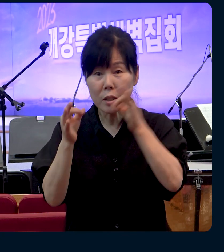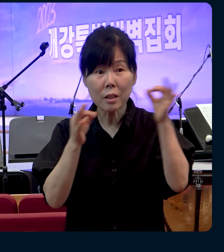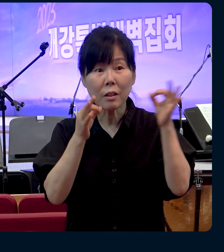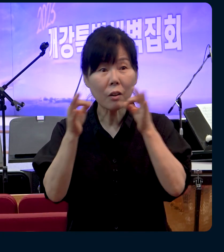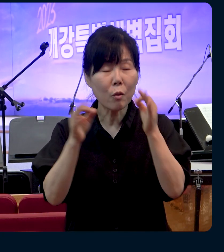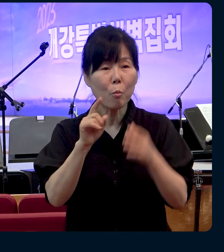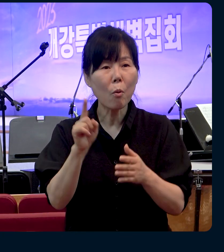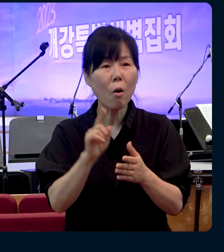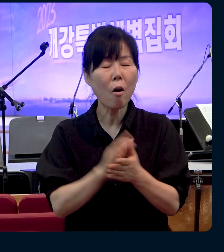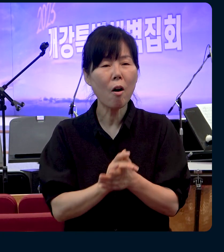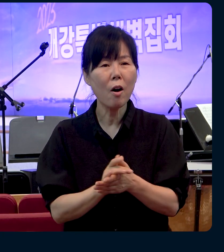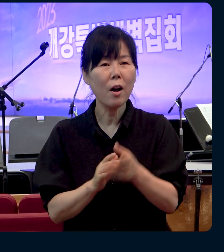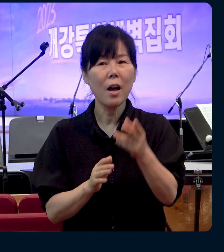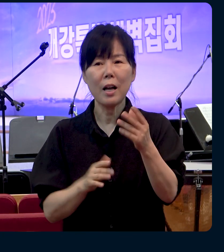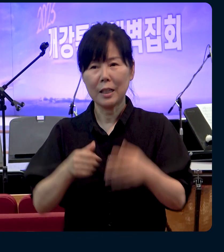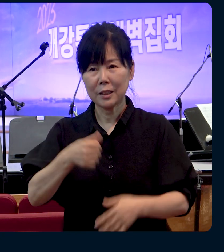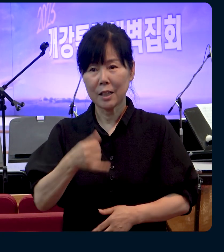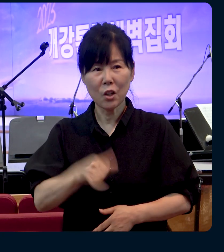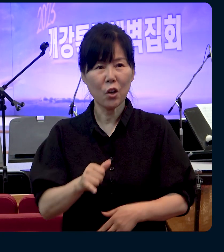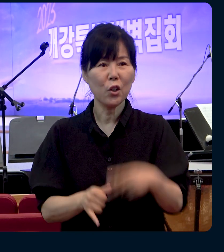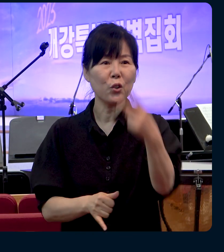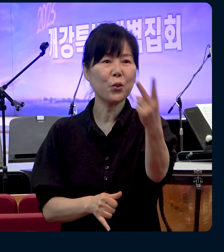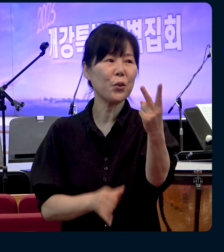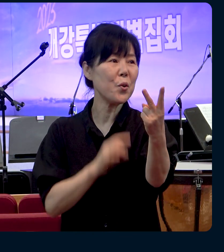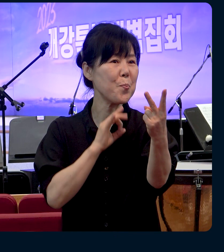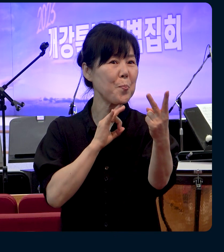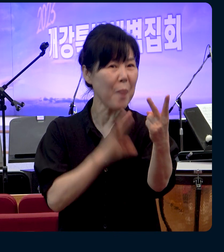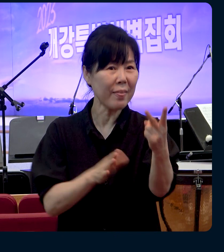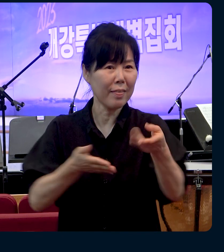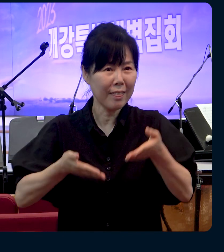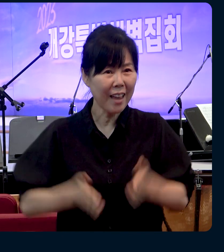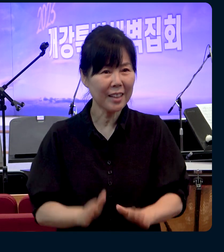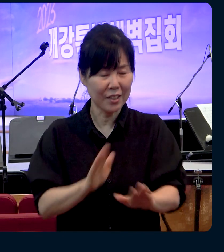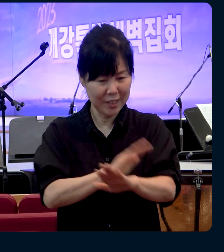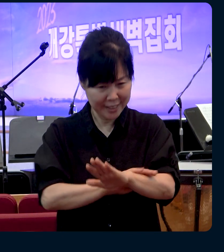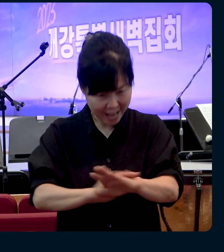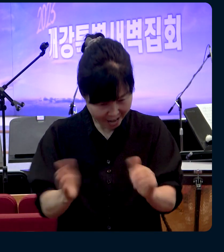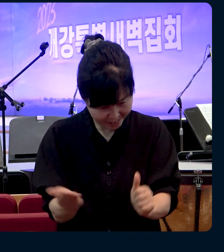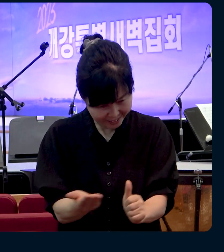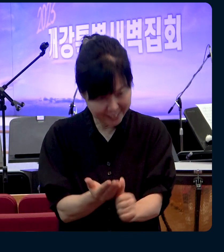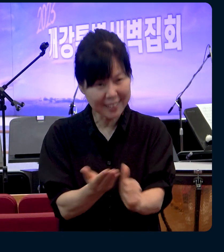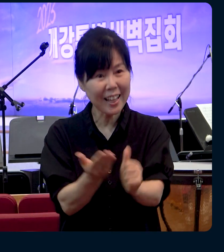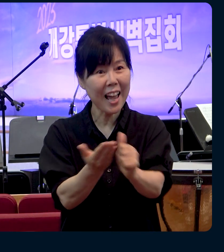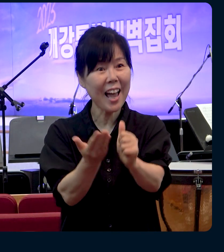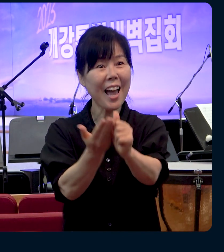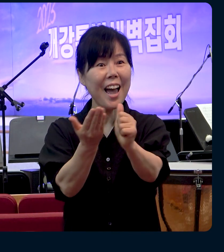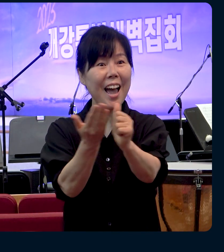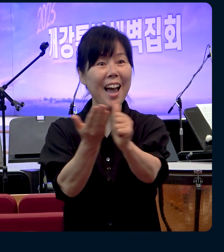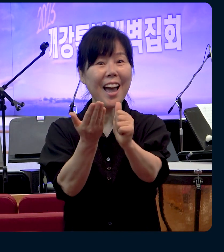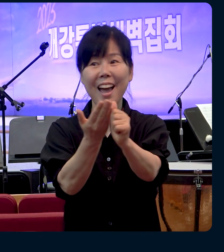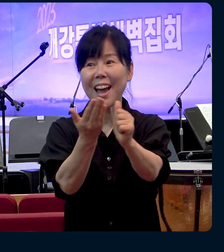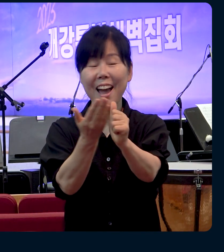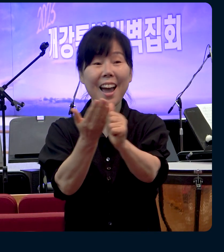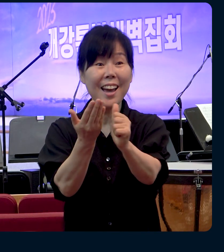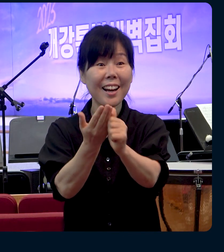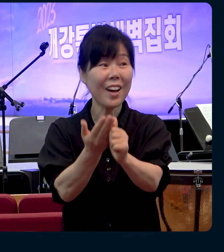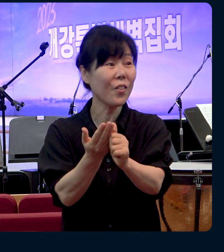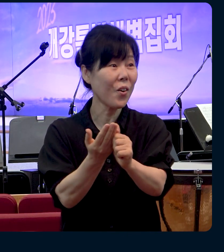목매 외쳤던 것이 뭐냐면 둘만 낳아 잘 기르자였어요. 나중엔 둘도 많다 하나만 낳자 했어요.